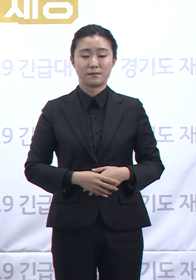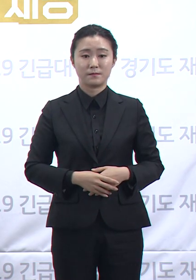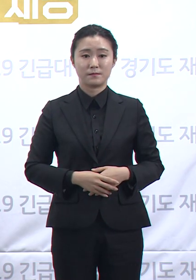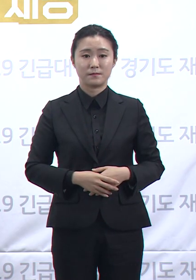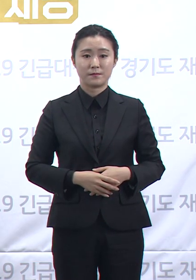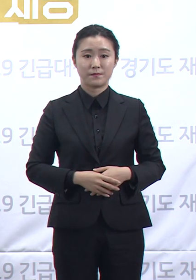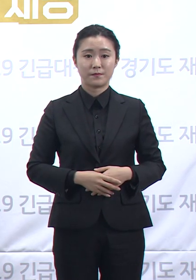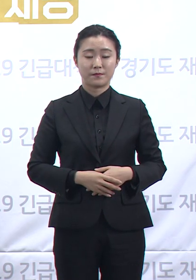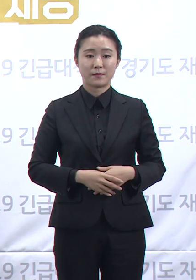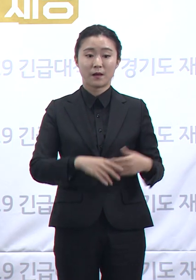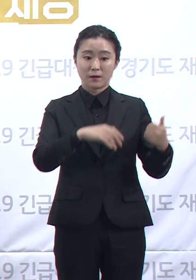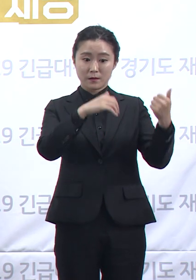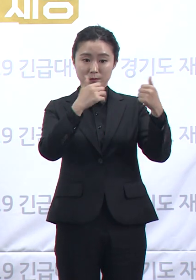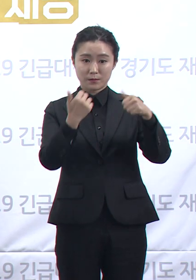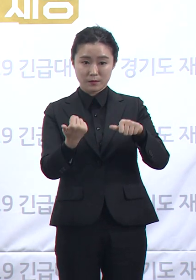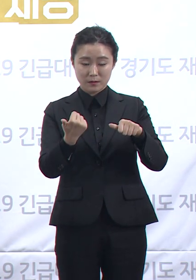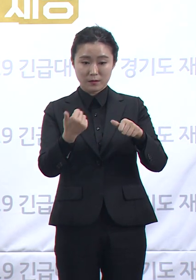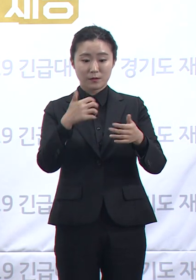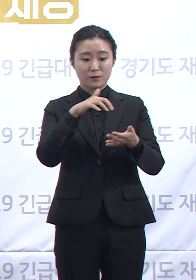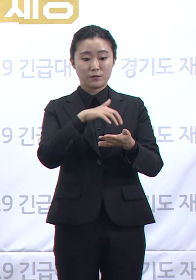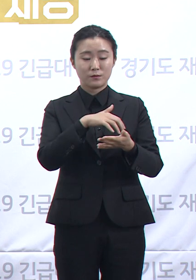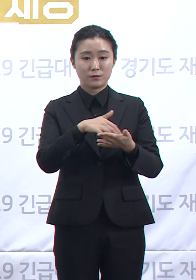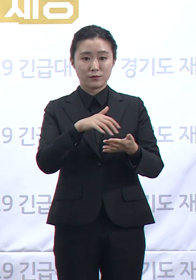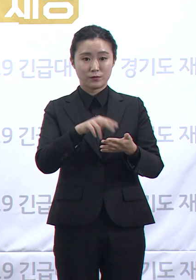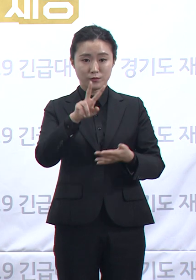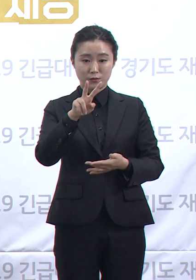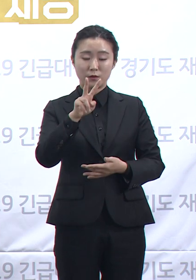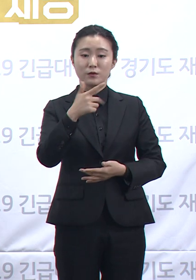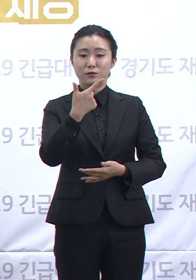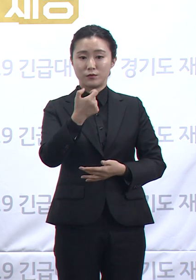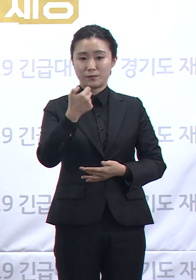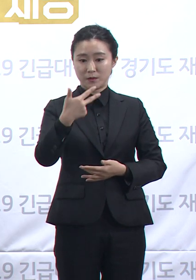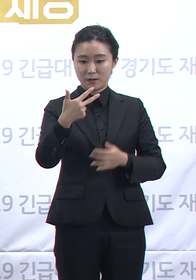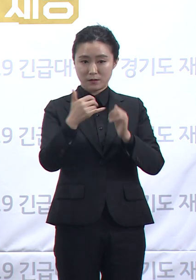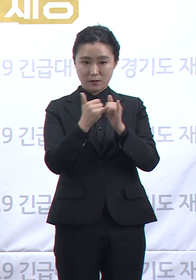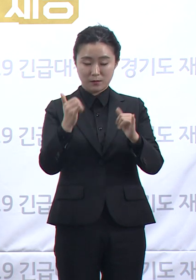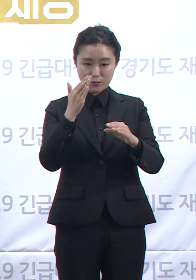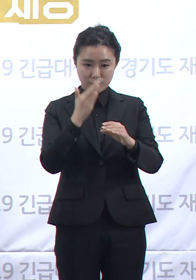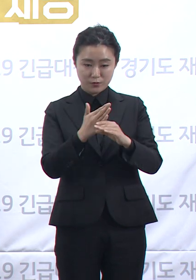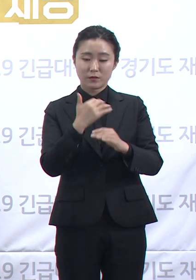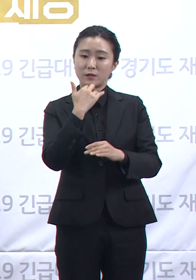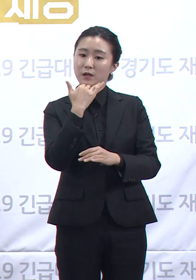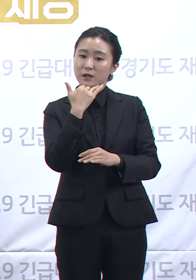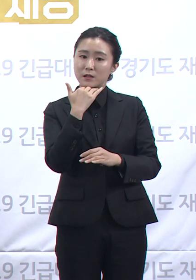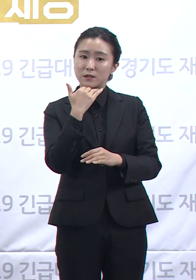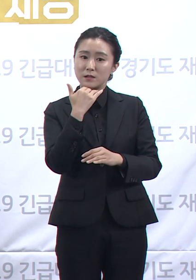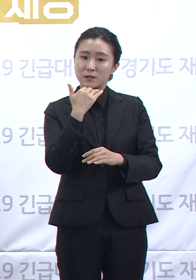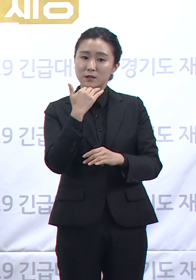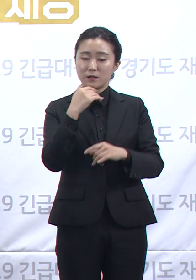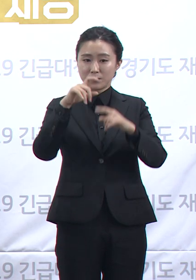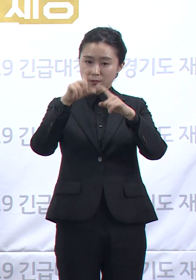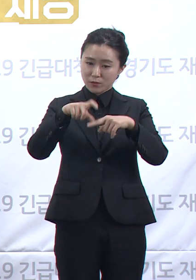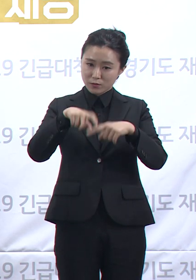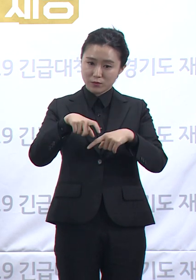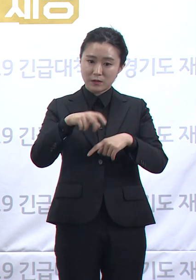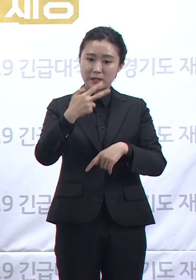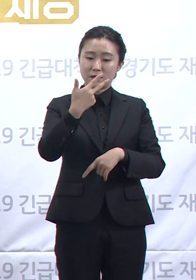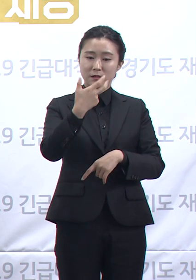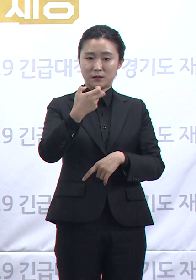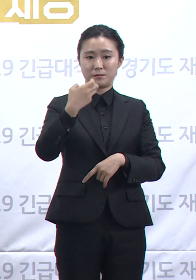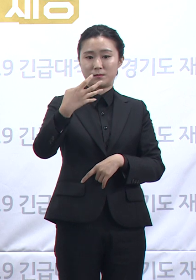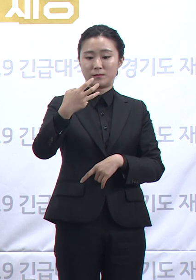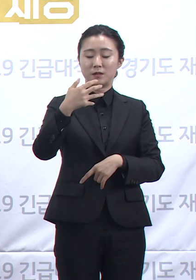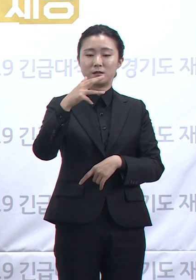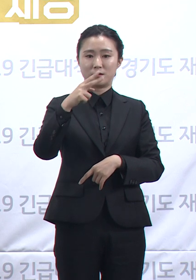사망 67례의 평균 연령은 78.7세였습니다. 연령대별로는 30대 1명, 50대